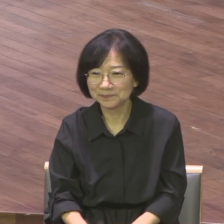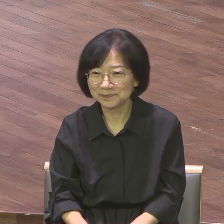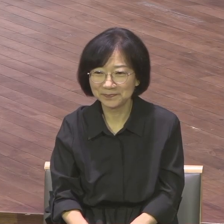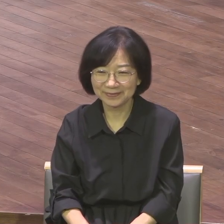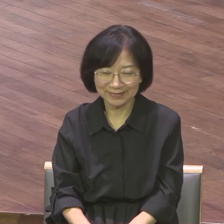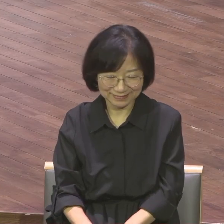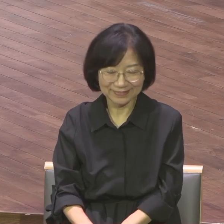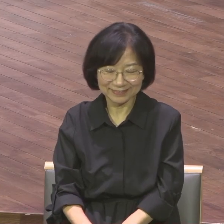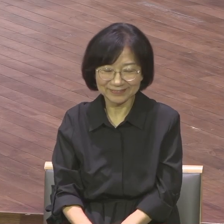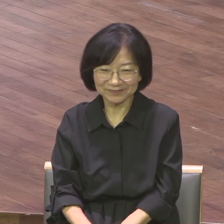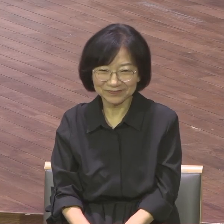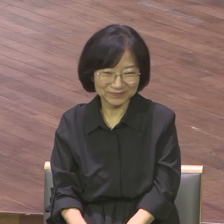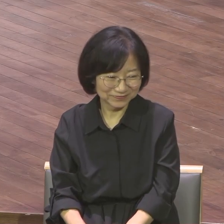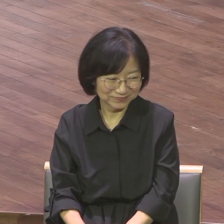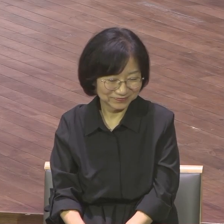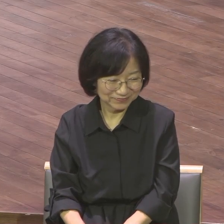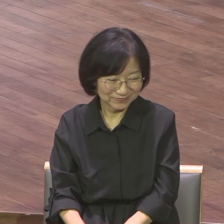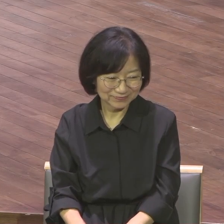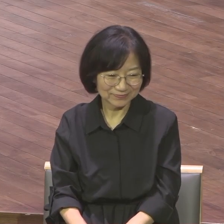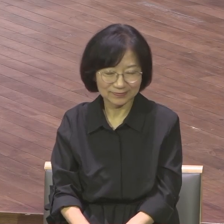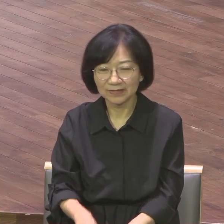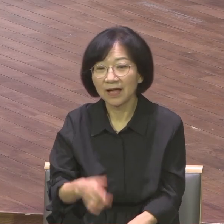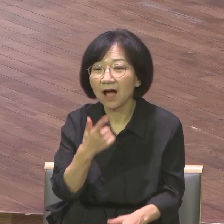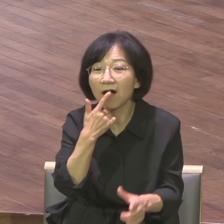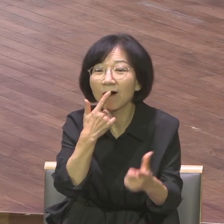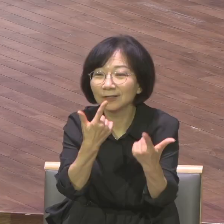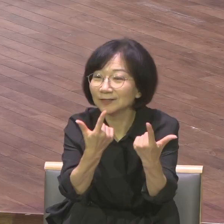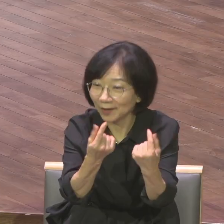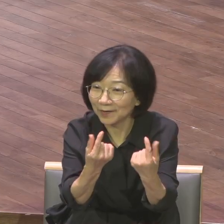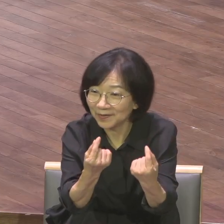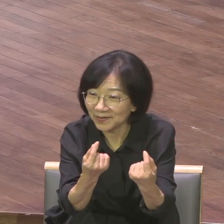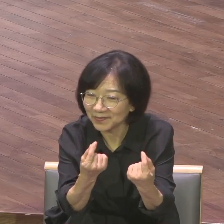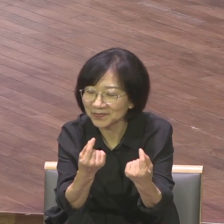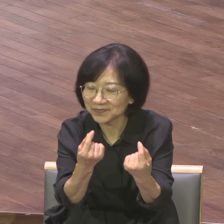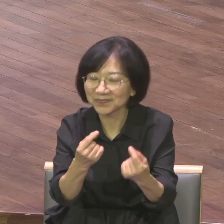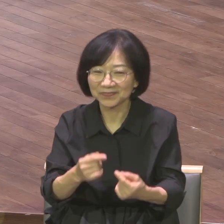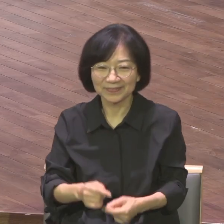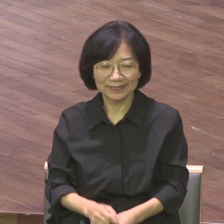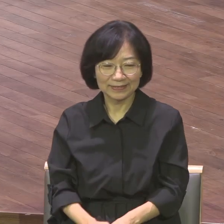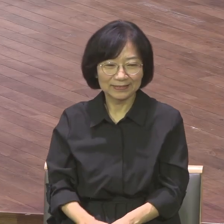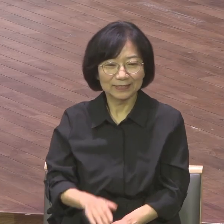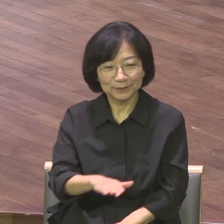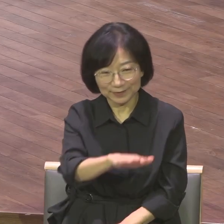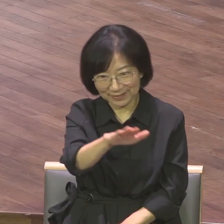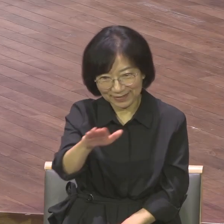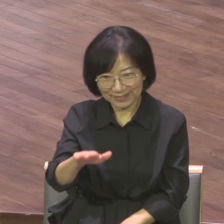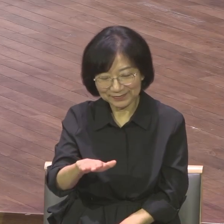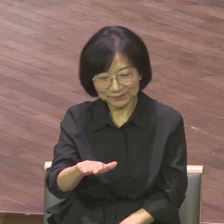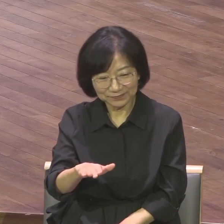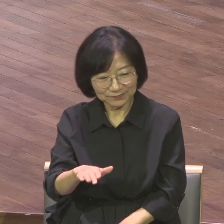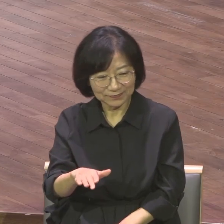그게 플라시보 효과인데 마찬가지로 우리가요 평소 때 하는 일도